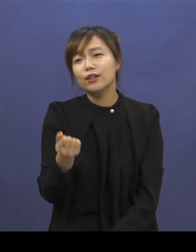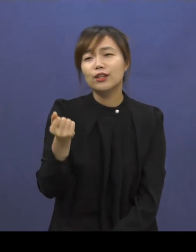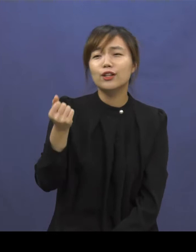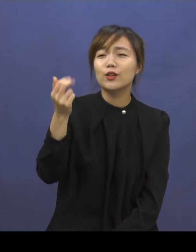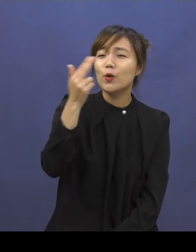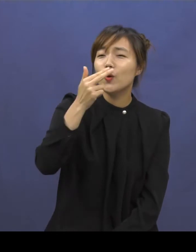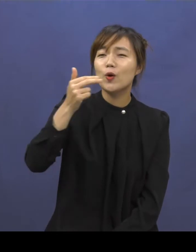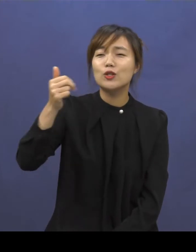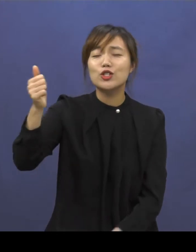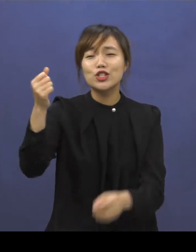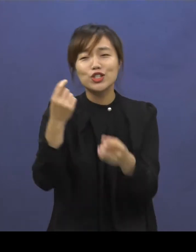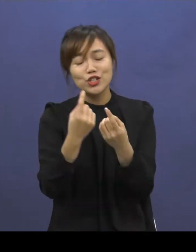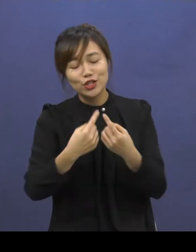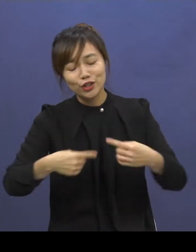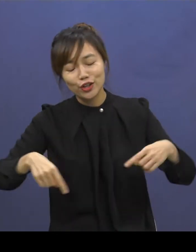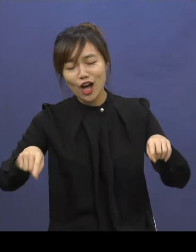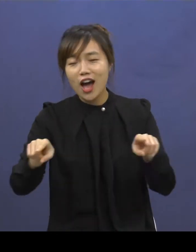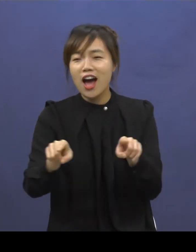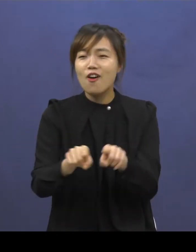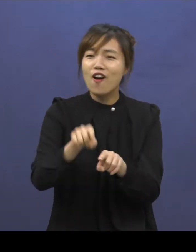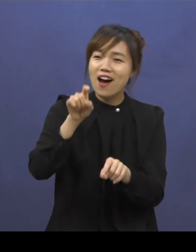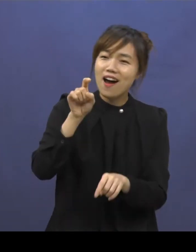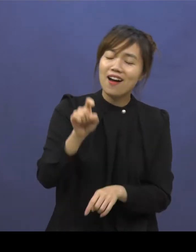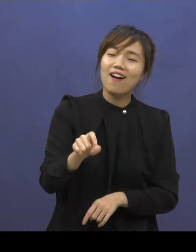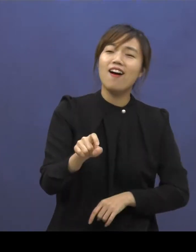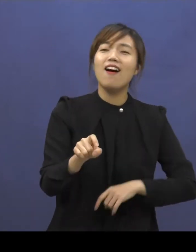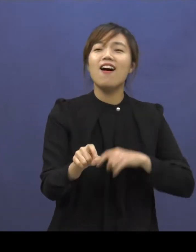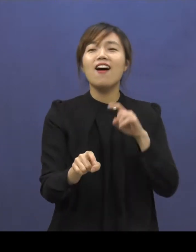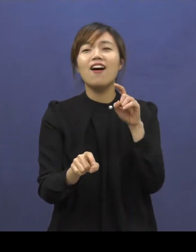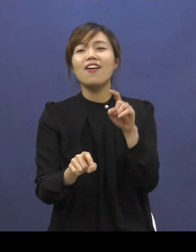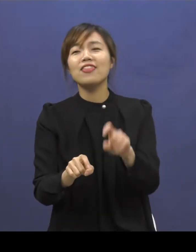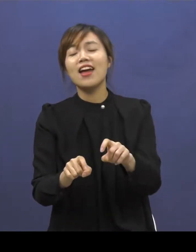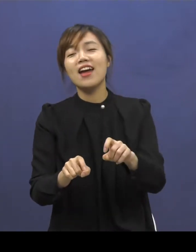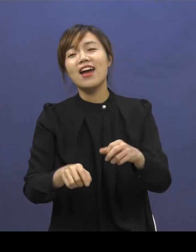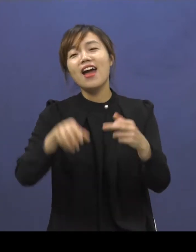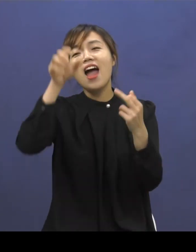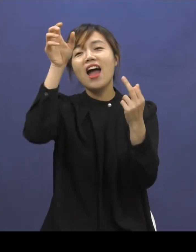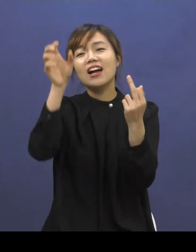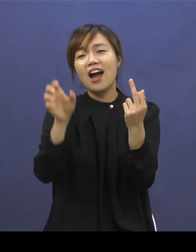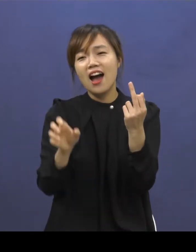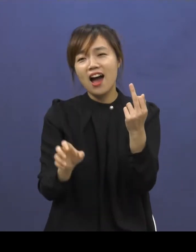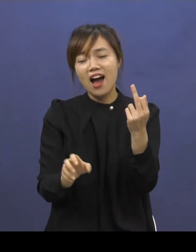믿음으로 주와 걷네